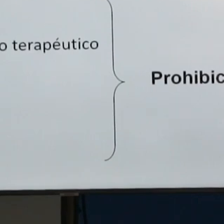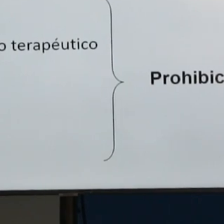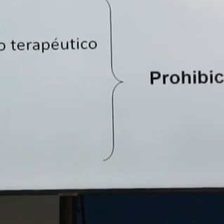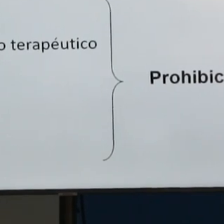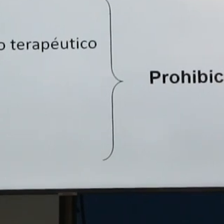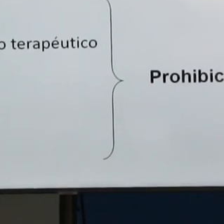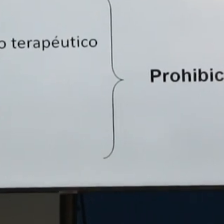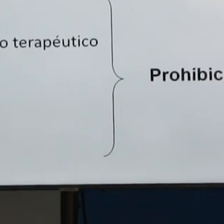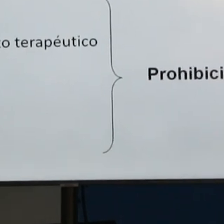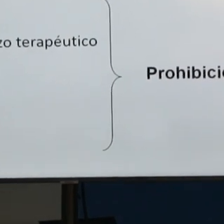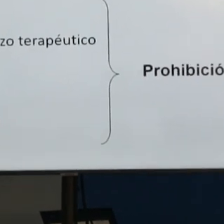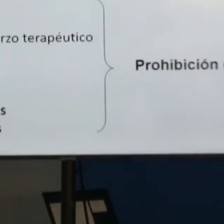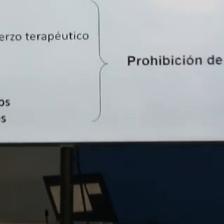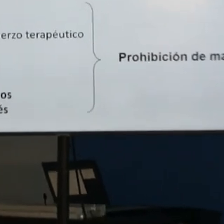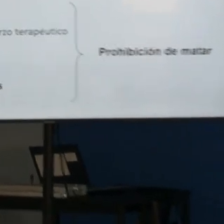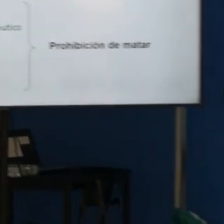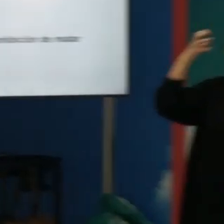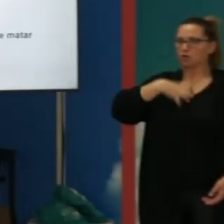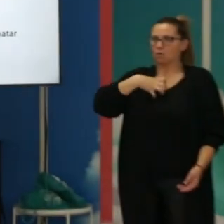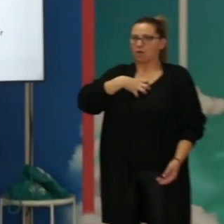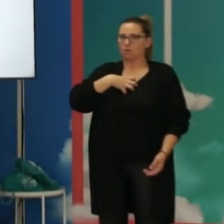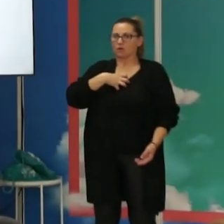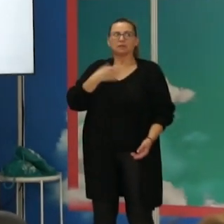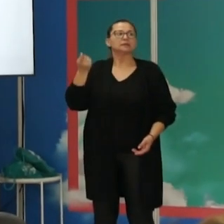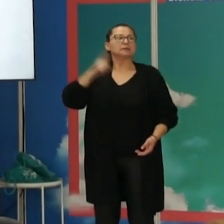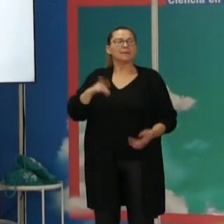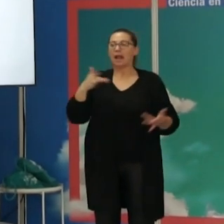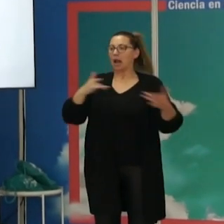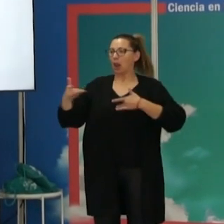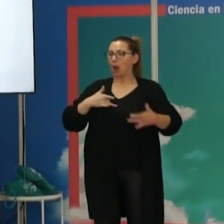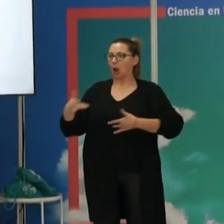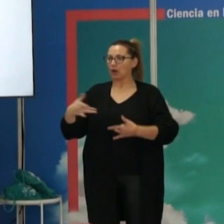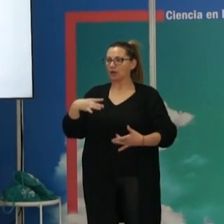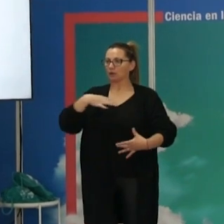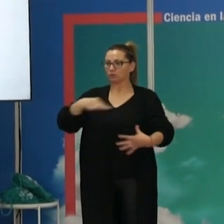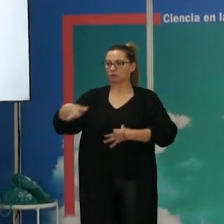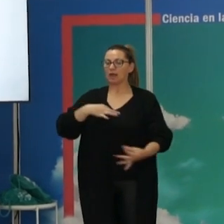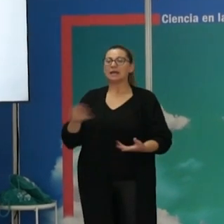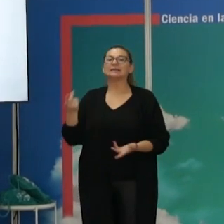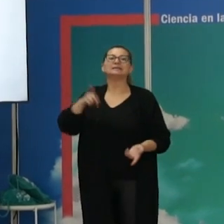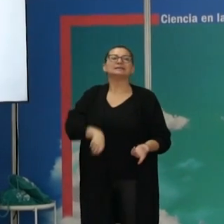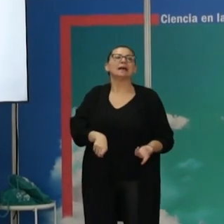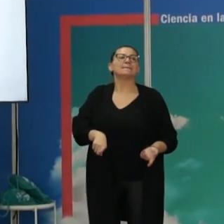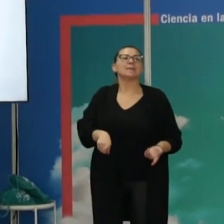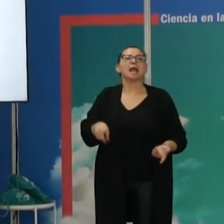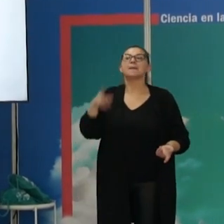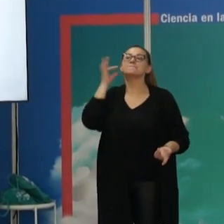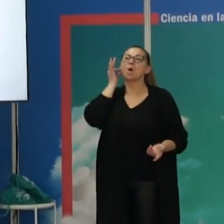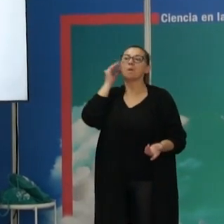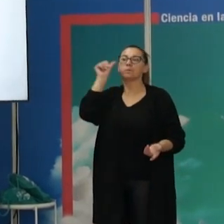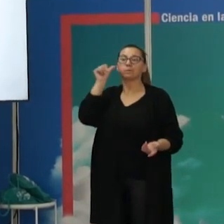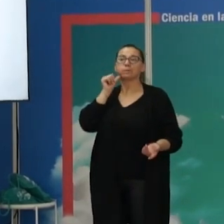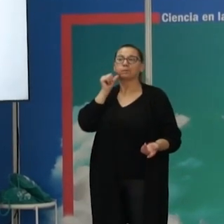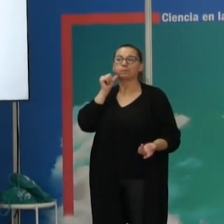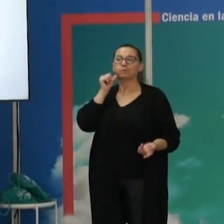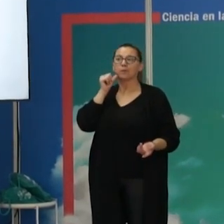vivas. Pero también la extracción de órganos y, a veces, en el caso de mujeres embarazadas en muerte encefálica, el